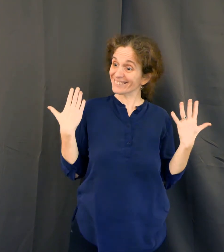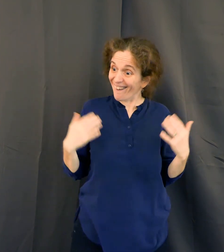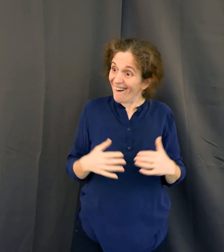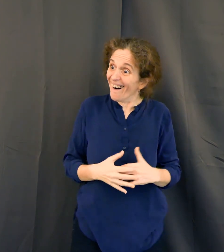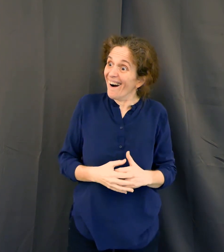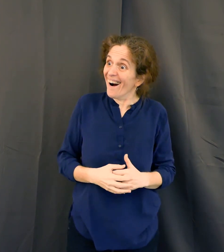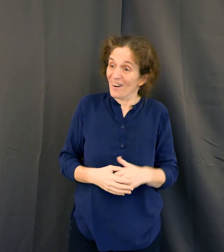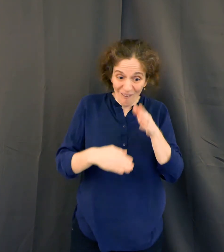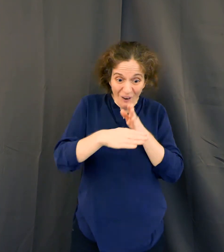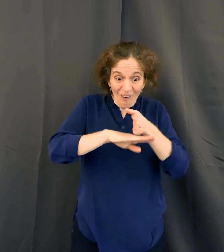salon?